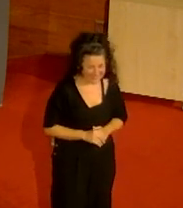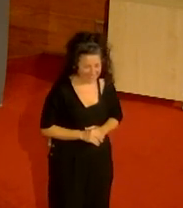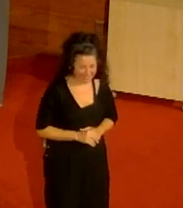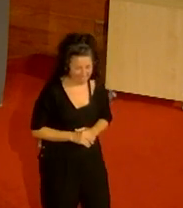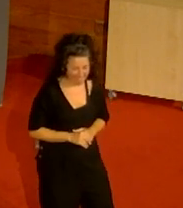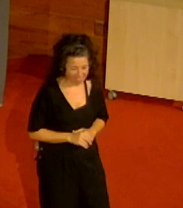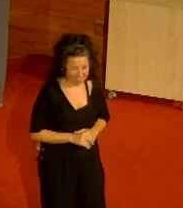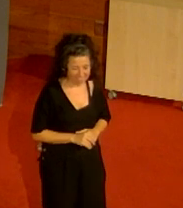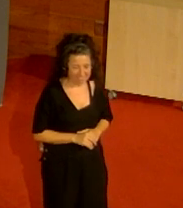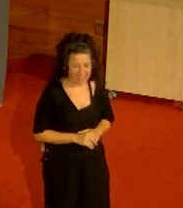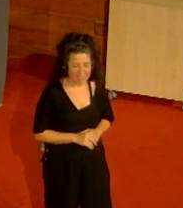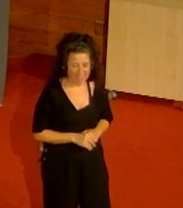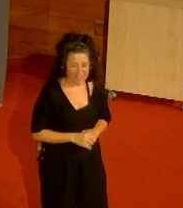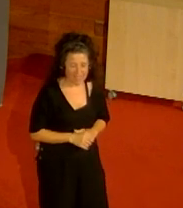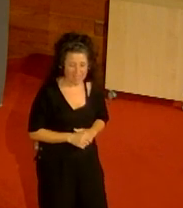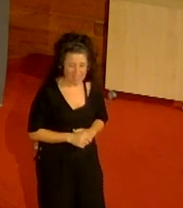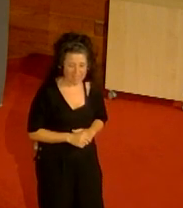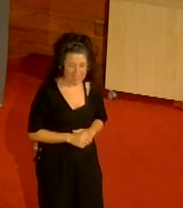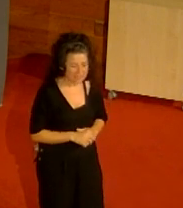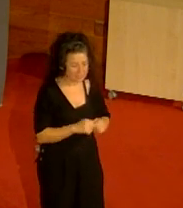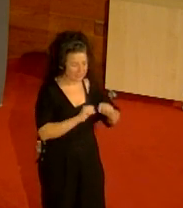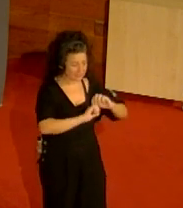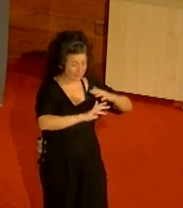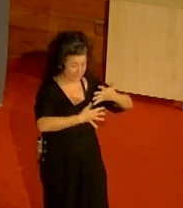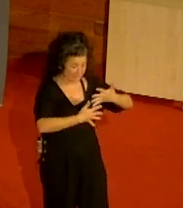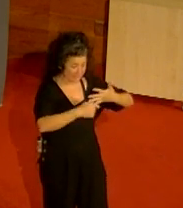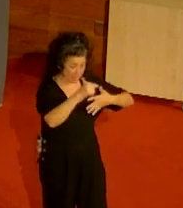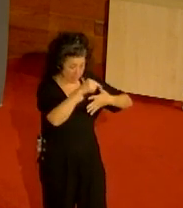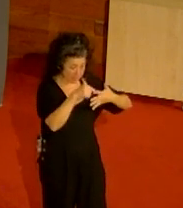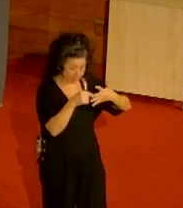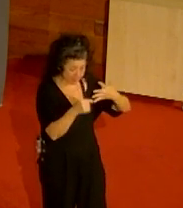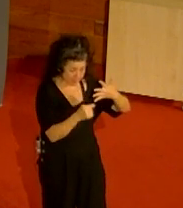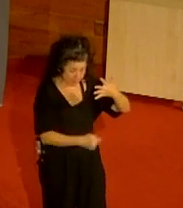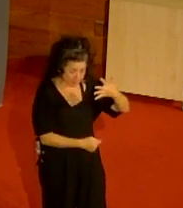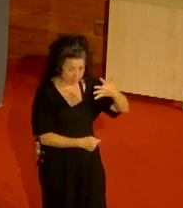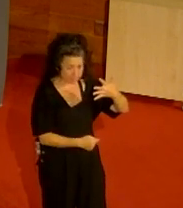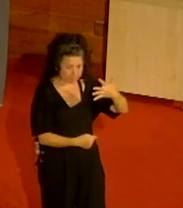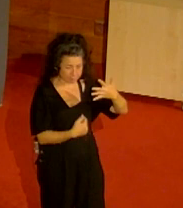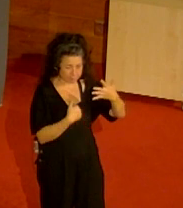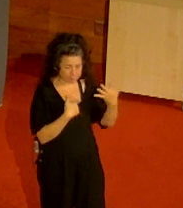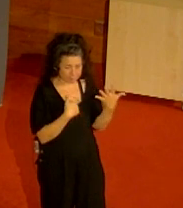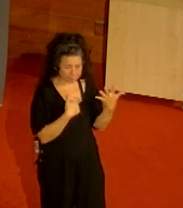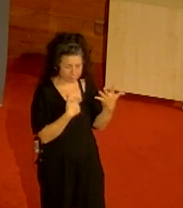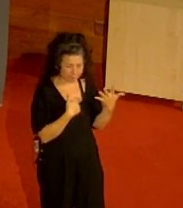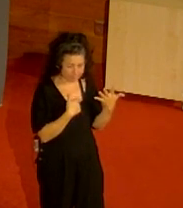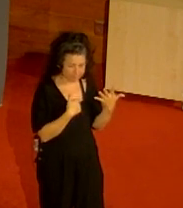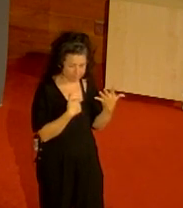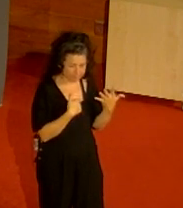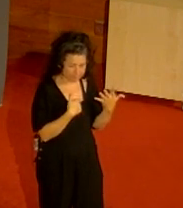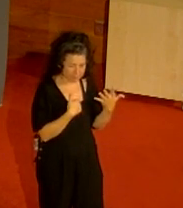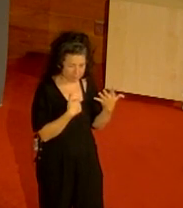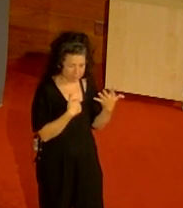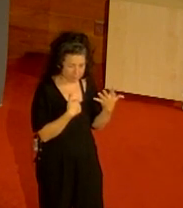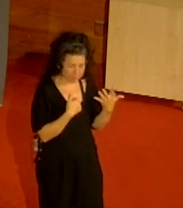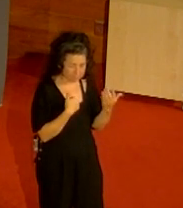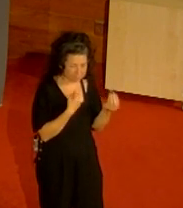Y, bueno, de los 10 puntos que has ido sacando en la presentación, igual que más me resuena